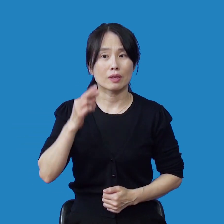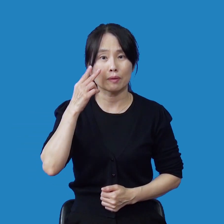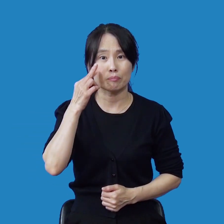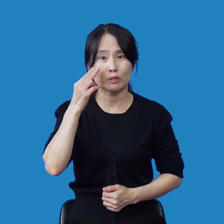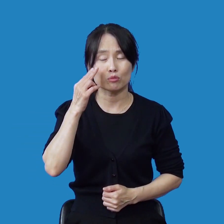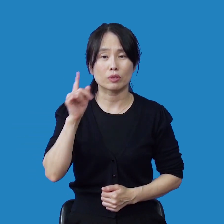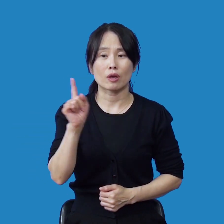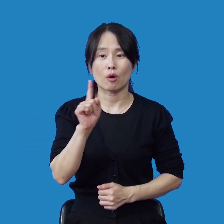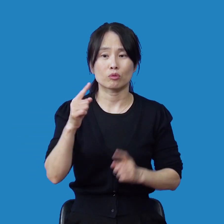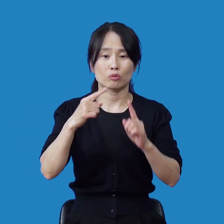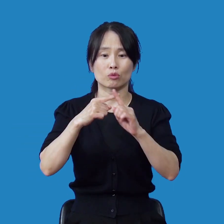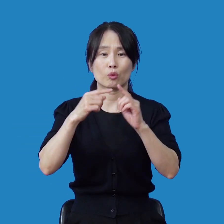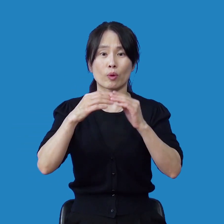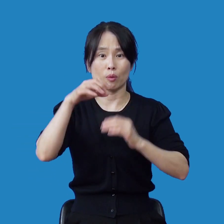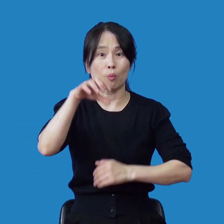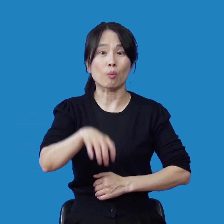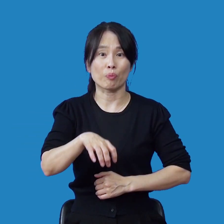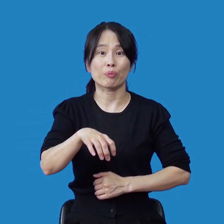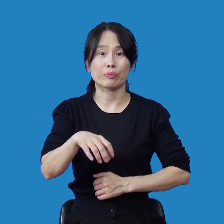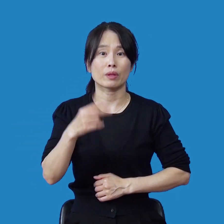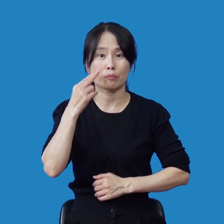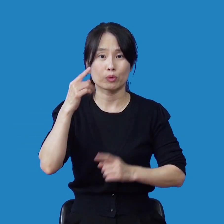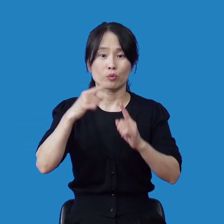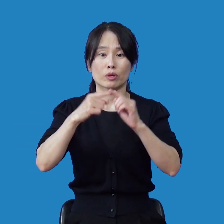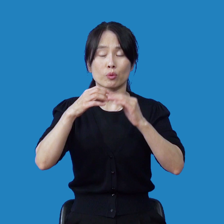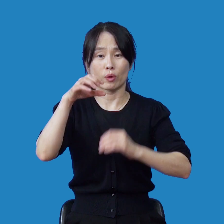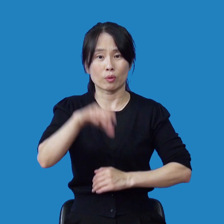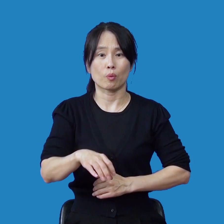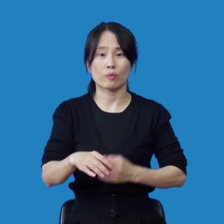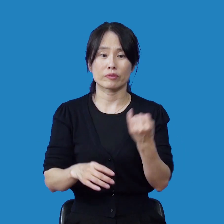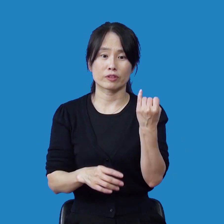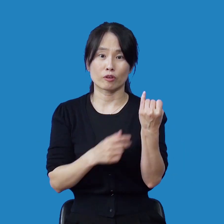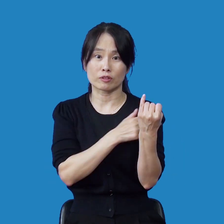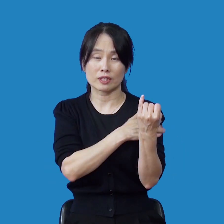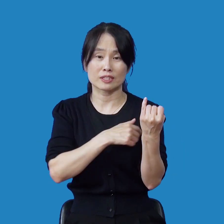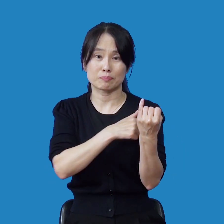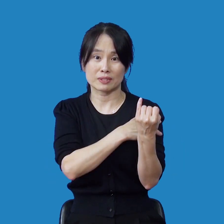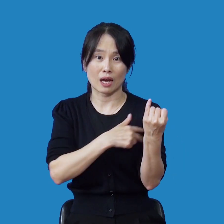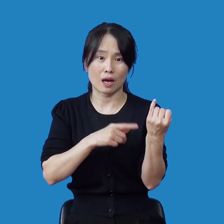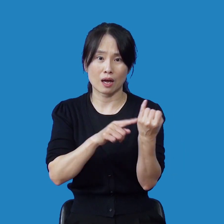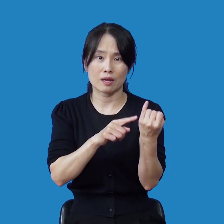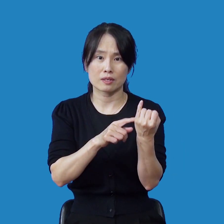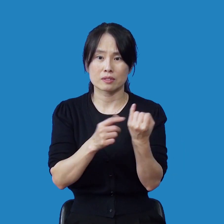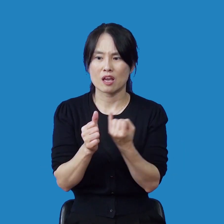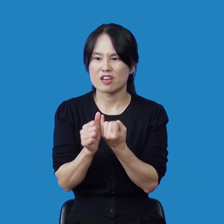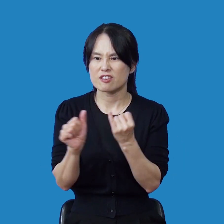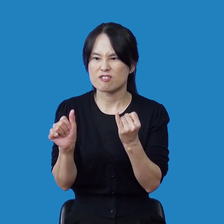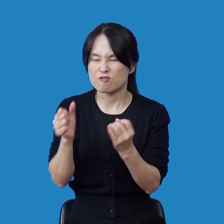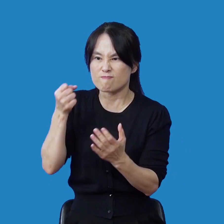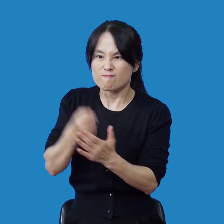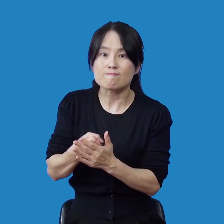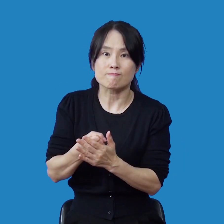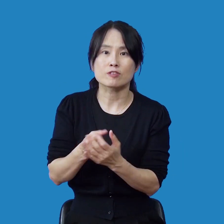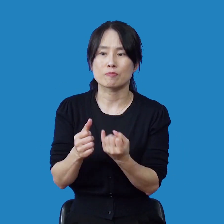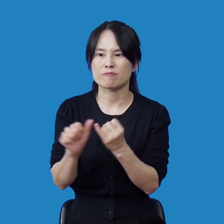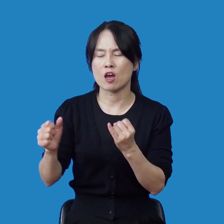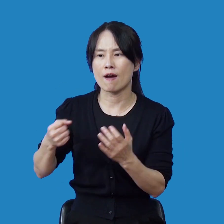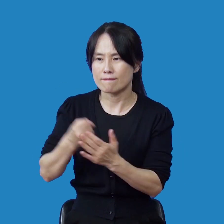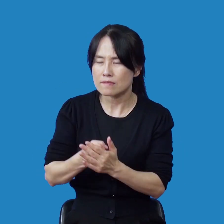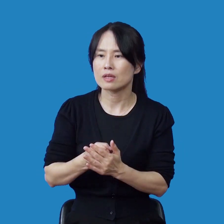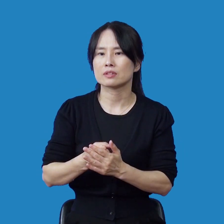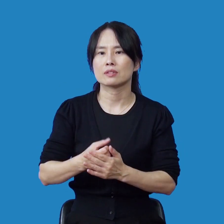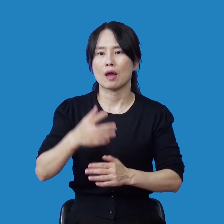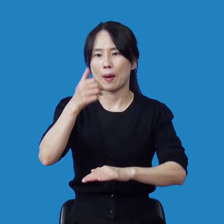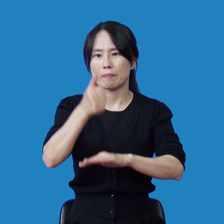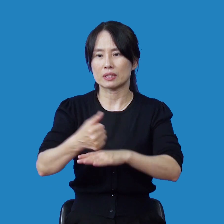교포 교회에서 여성도님 집사님 한 분이 이혼을 결심했습니다. 이제 마지막